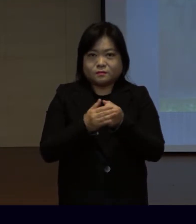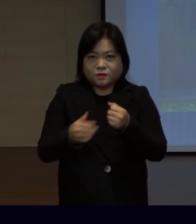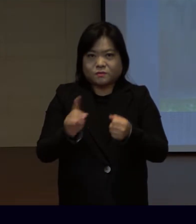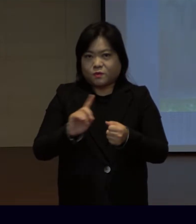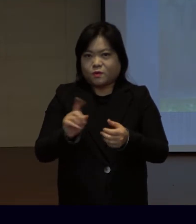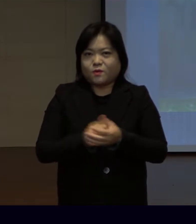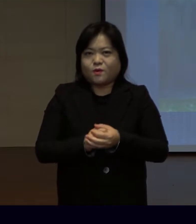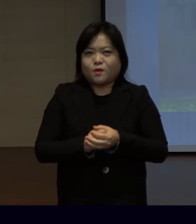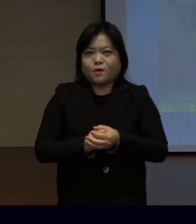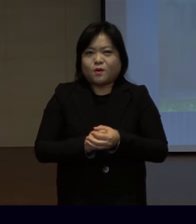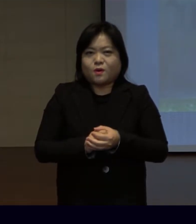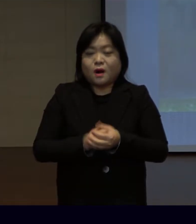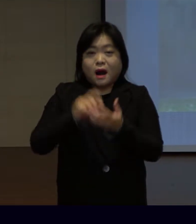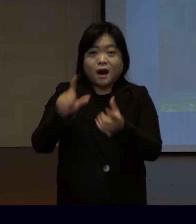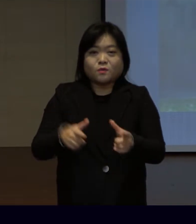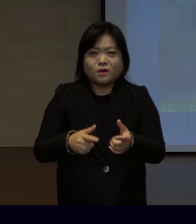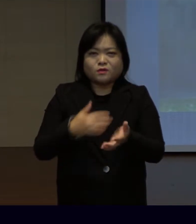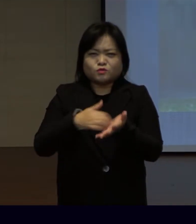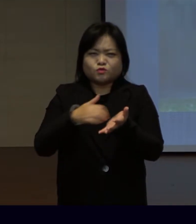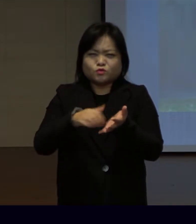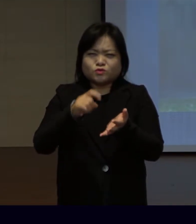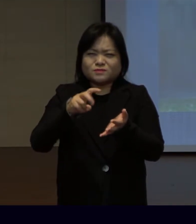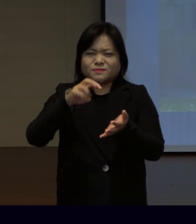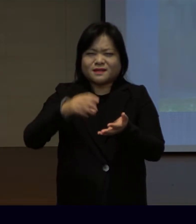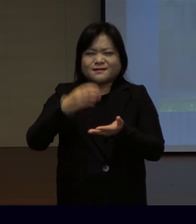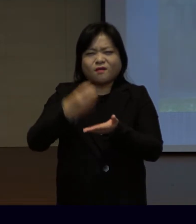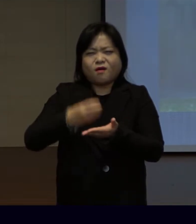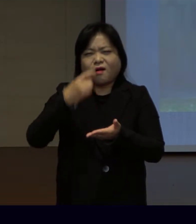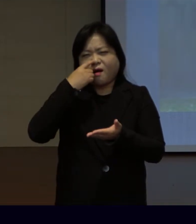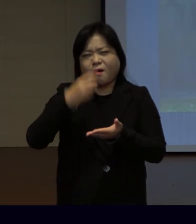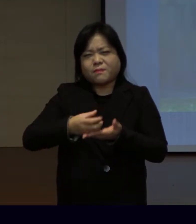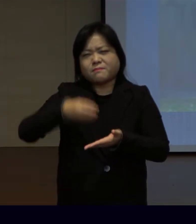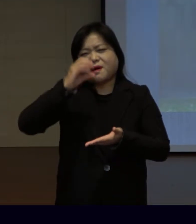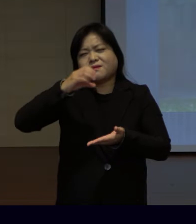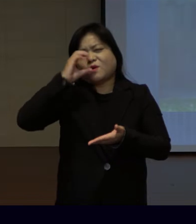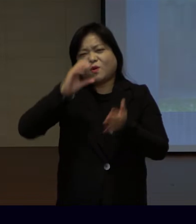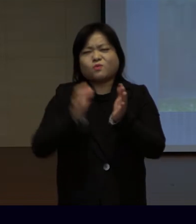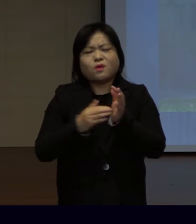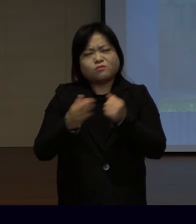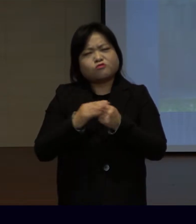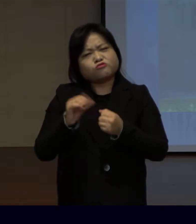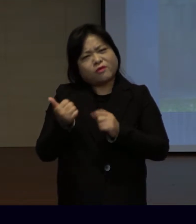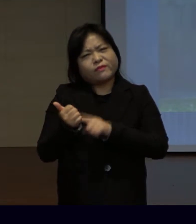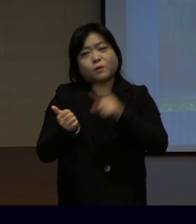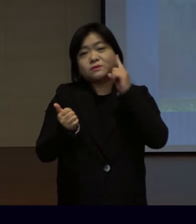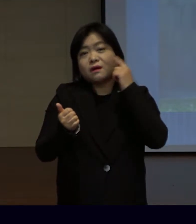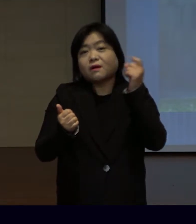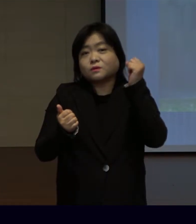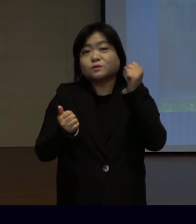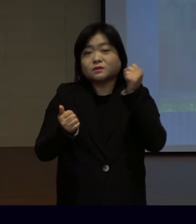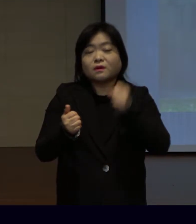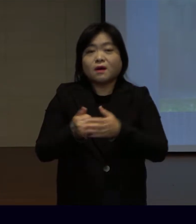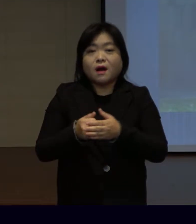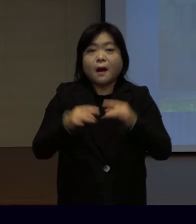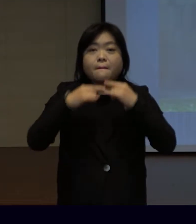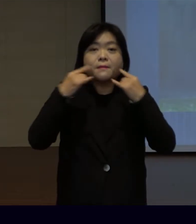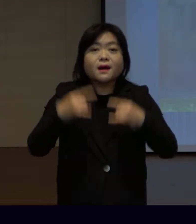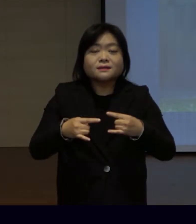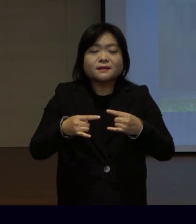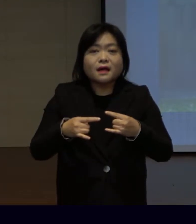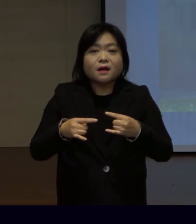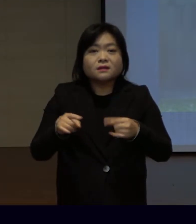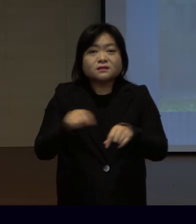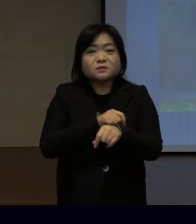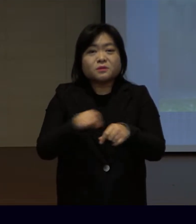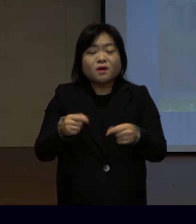뭐 수십 잔의 커피를 마셨습니다. 그래서 일찍 죽었다라고 생각하는 사람들이 있어요. 프랑스에는 굉장히 할 일 없는 그 연구자들이